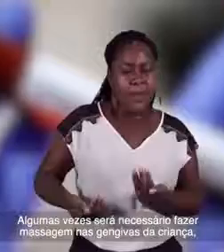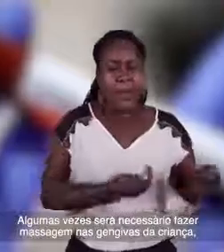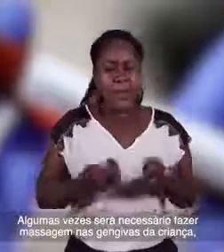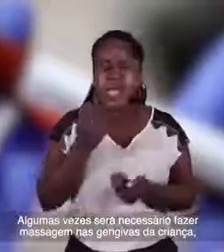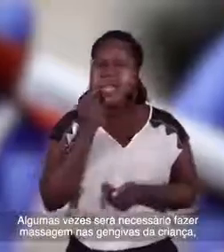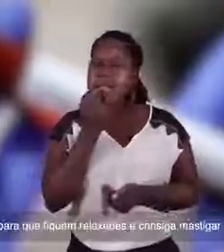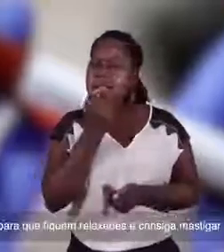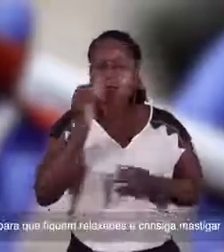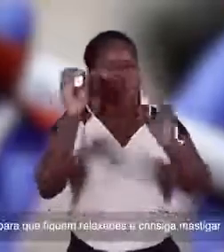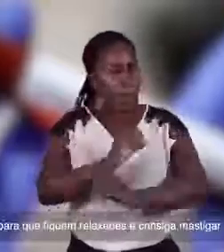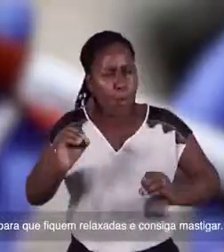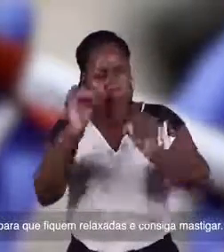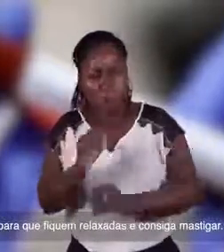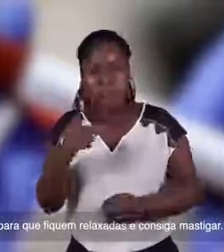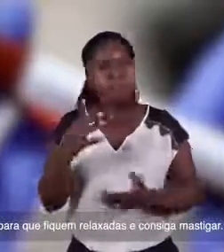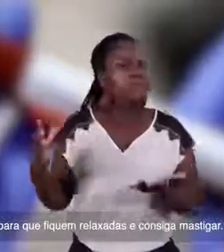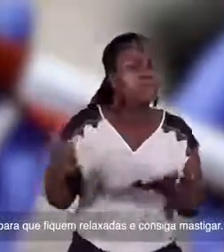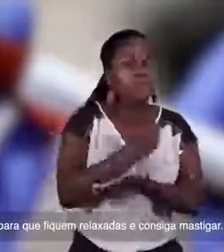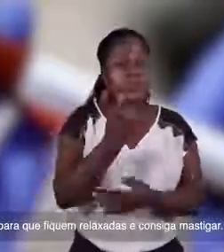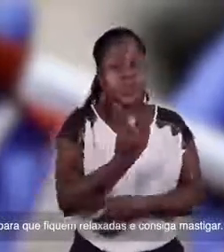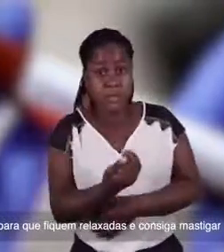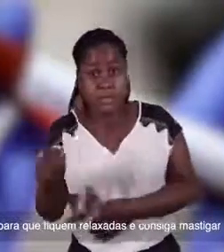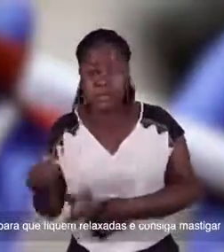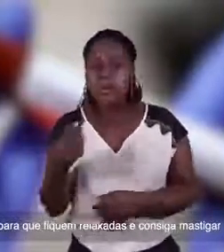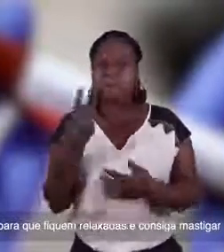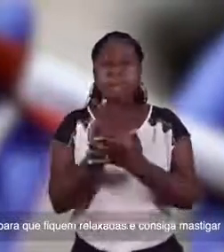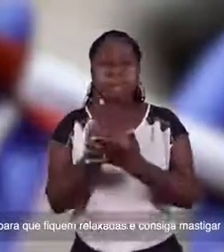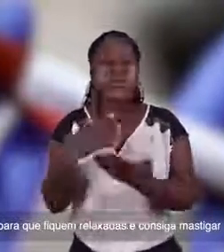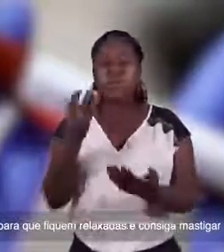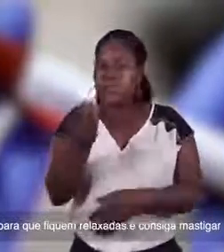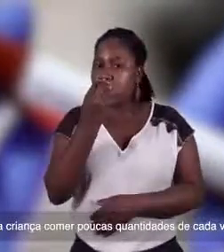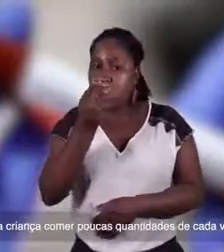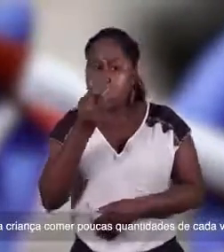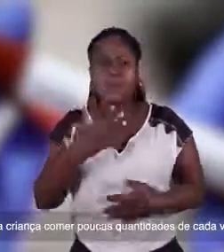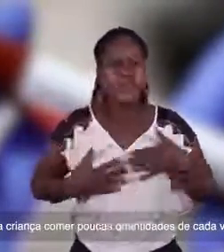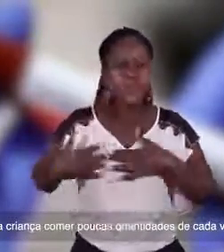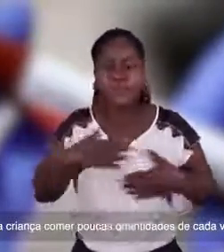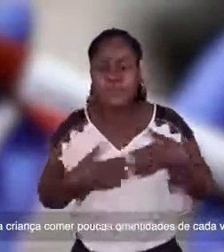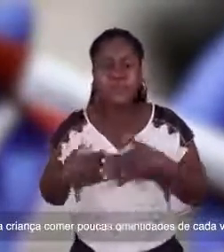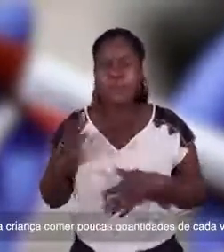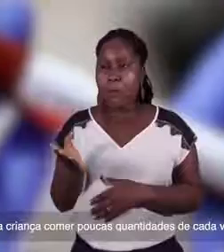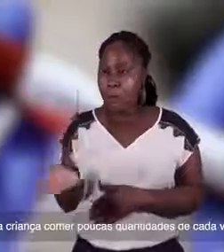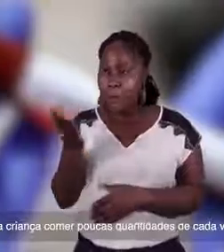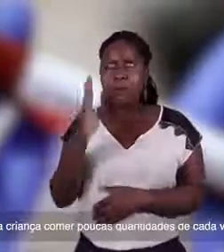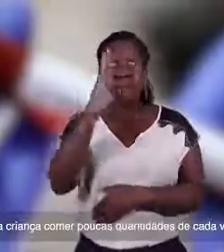criança para que fiquem relaxadas e consiga mastigar. Se a criança comer